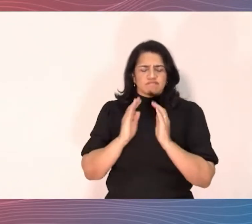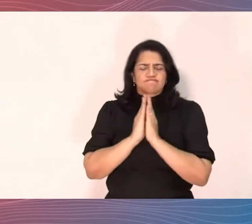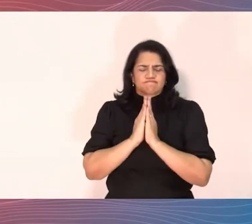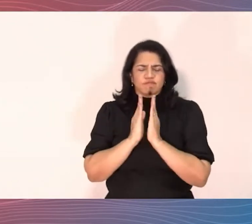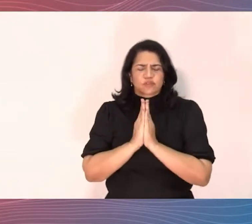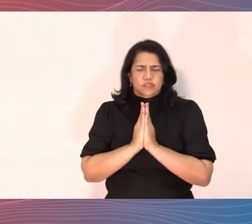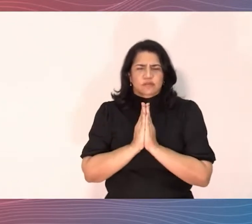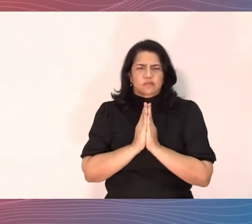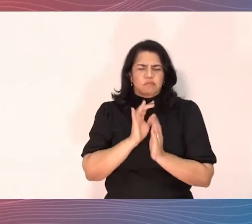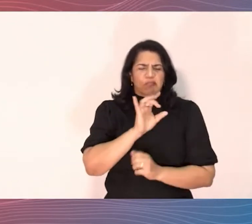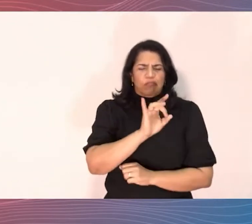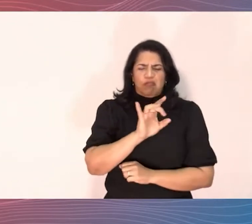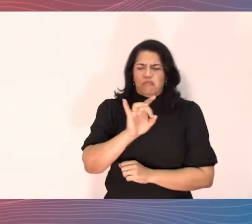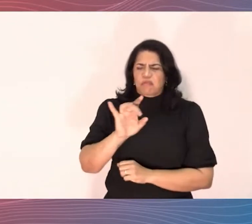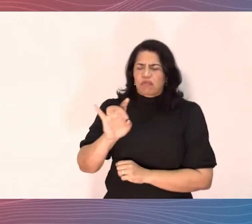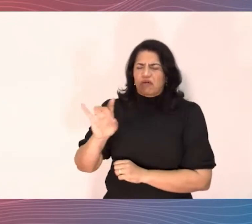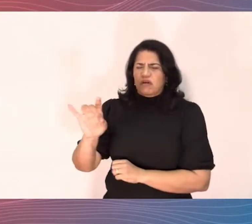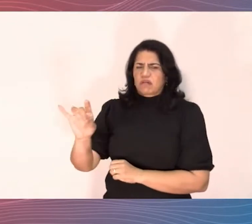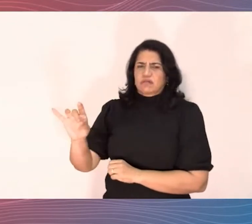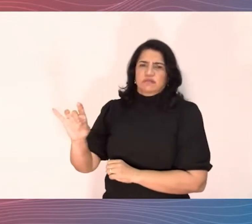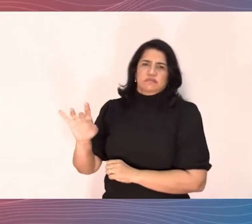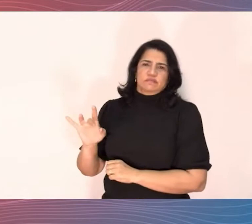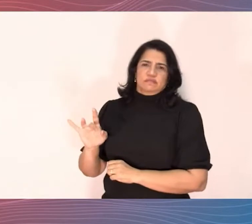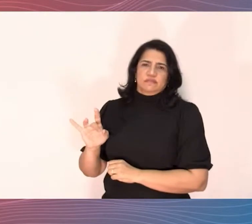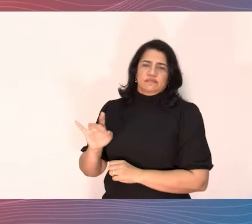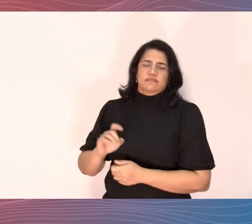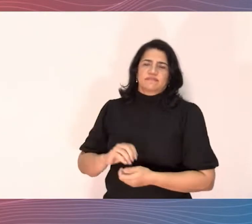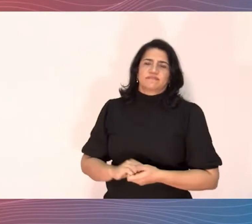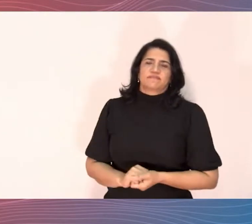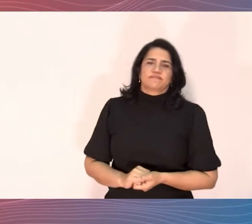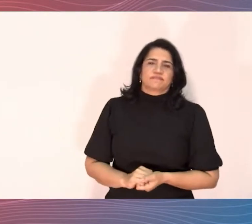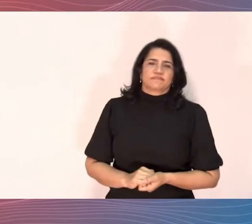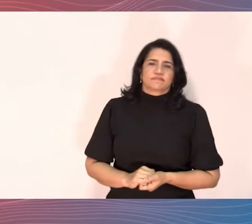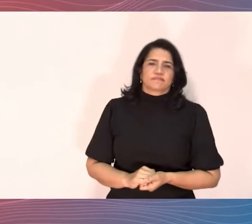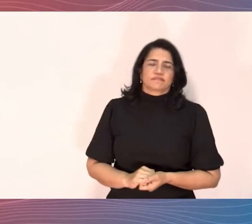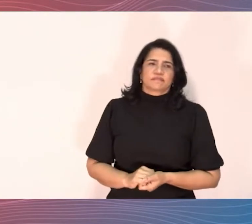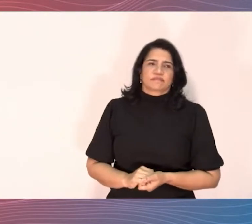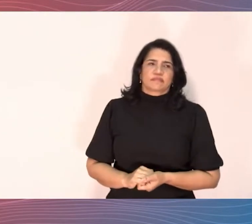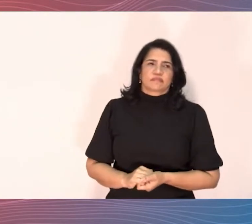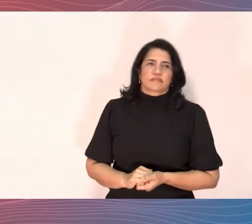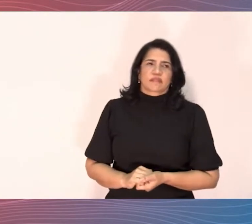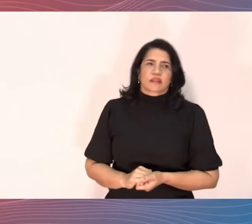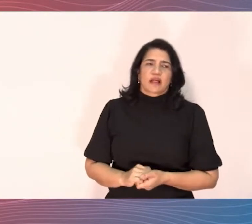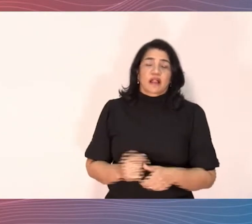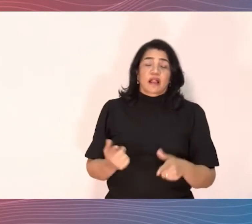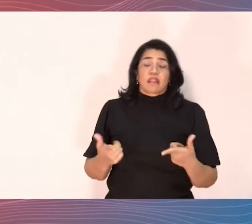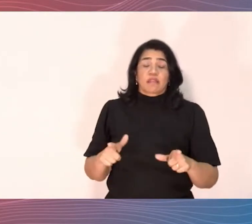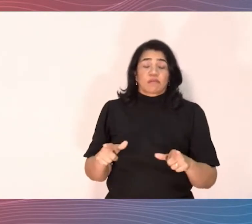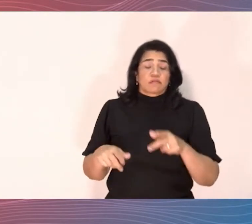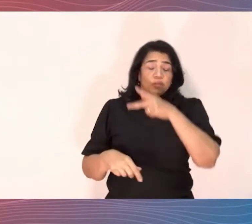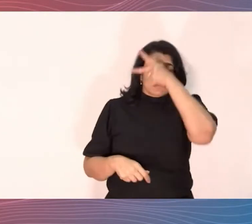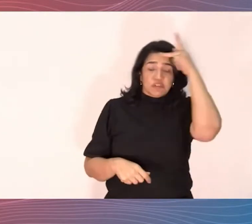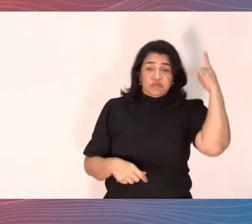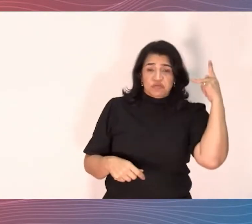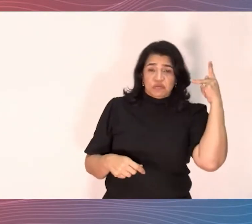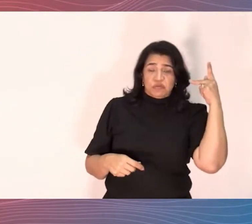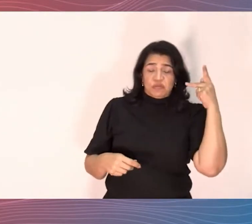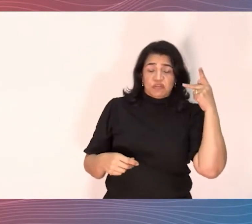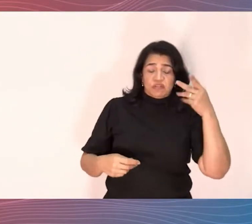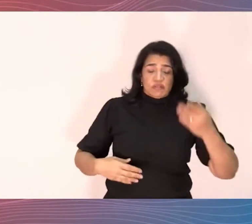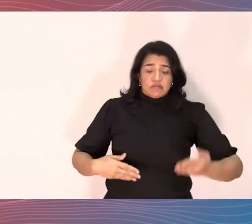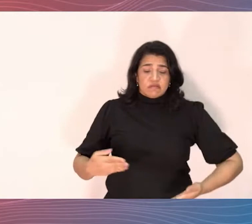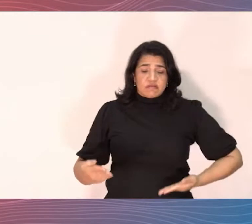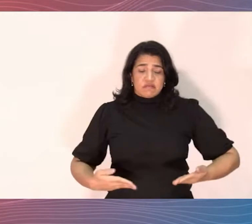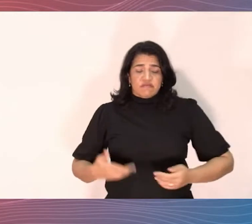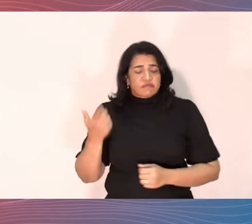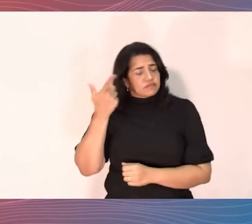Porque eles são objeto do nosso serviço. Sem eles, nós não temos razão de servir. Não é?